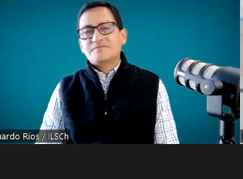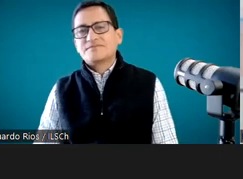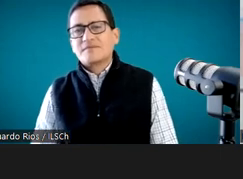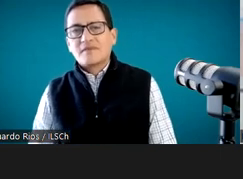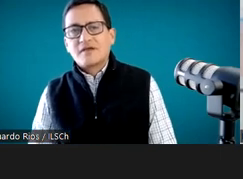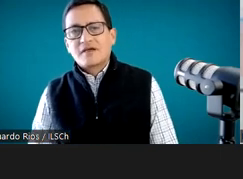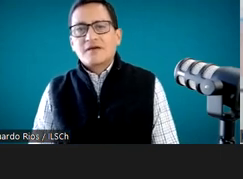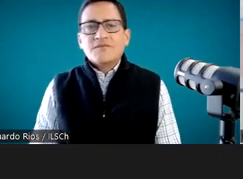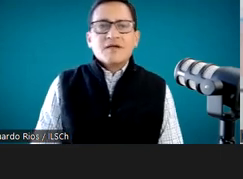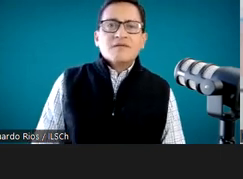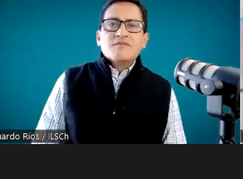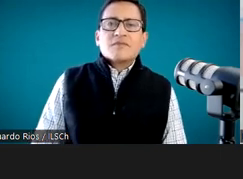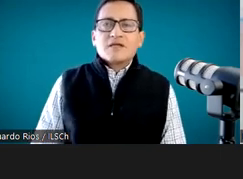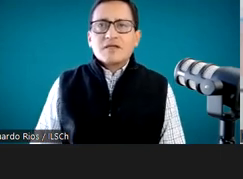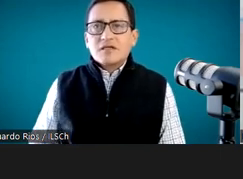excelente.